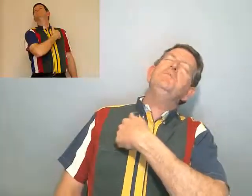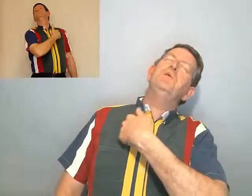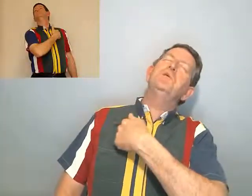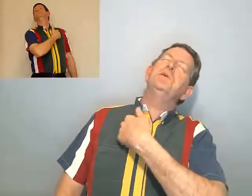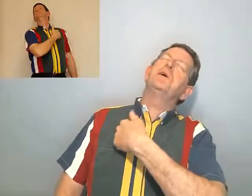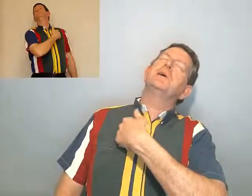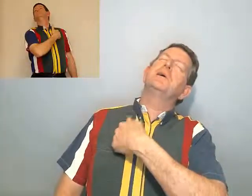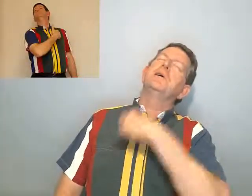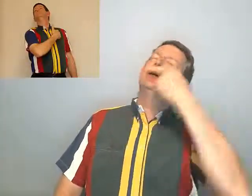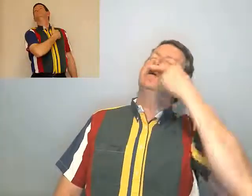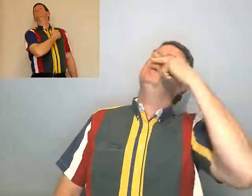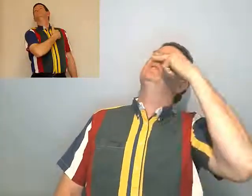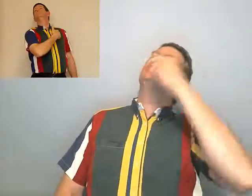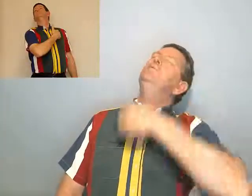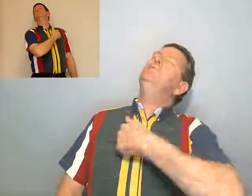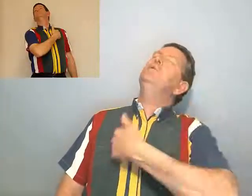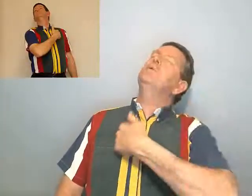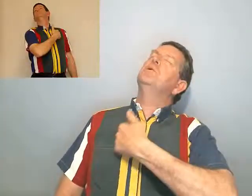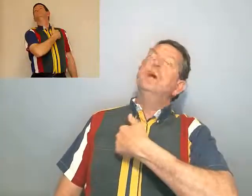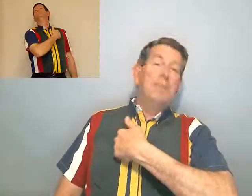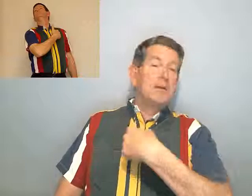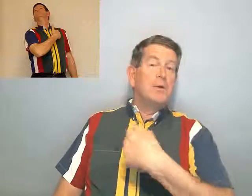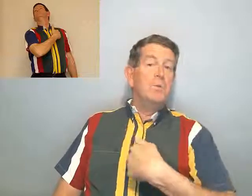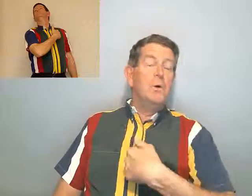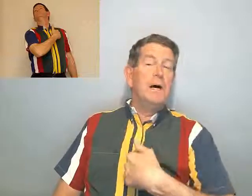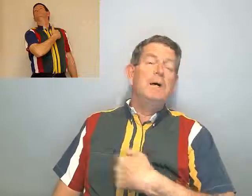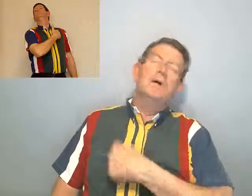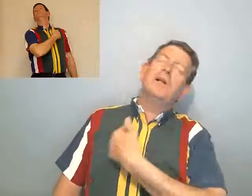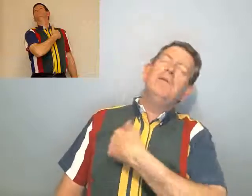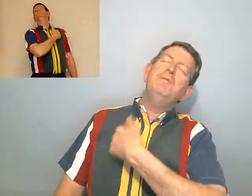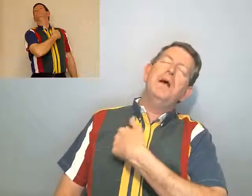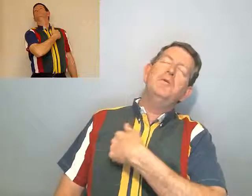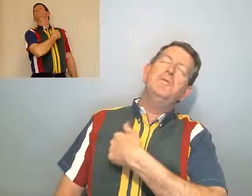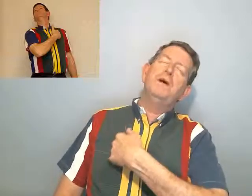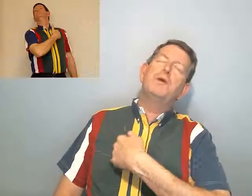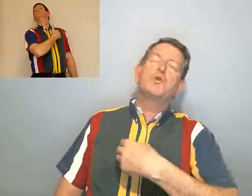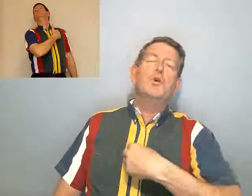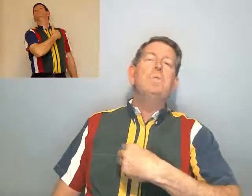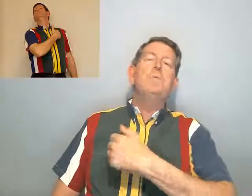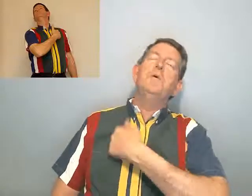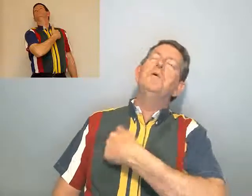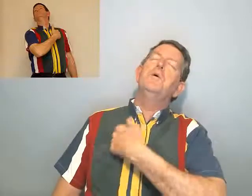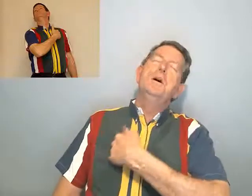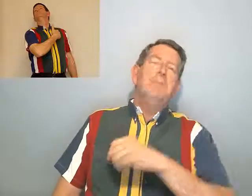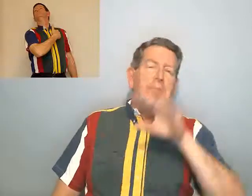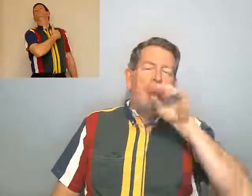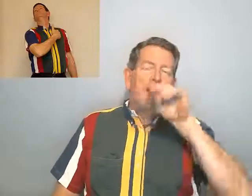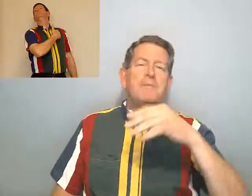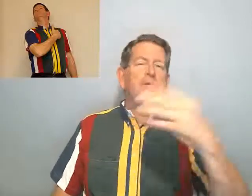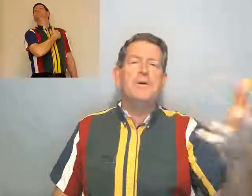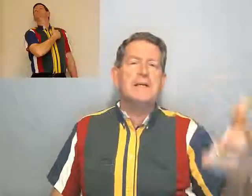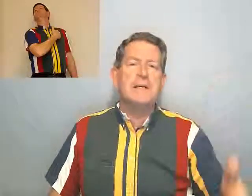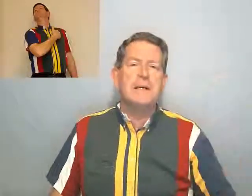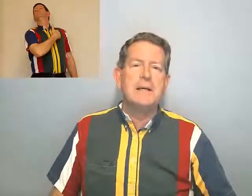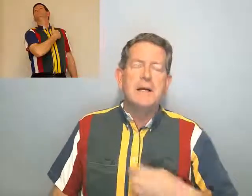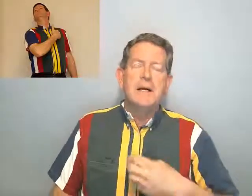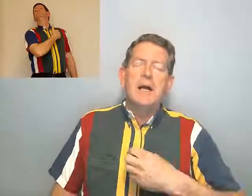peux, hein? Je peux. Par exemple, moi, très fier du fait que je peux parler français. Et